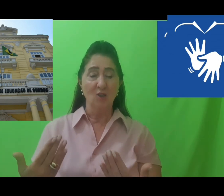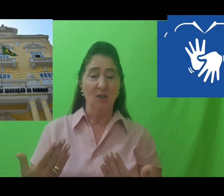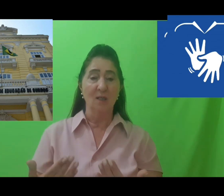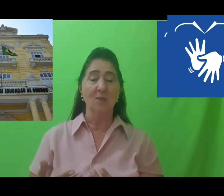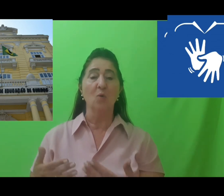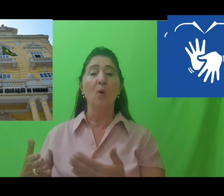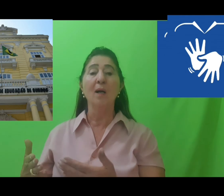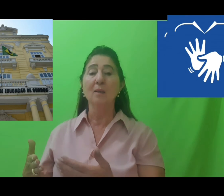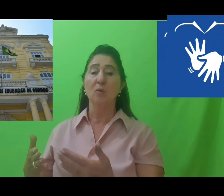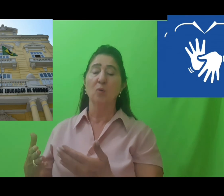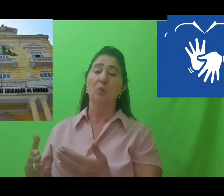temáticas quanto